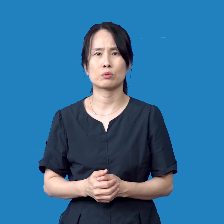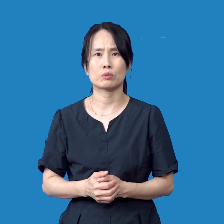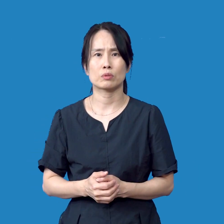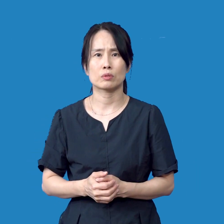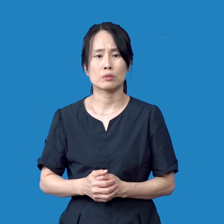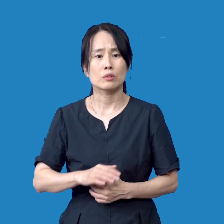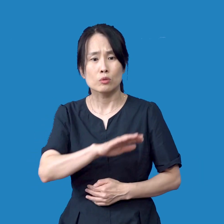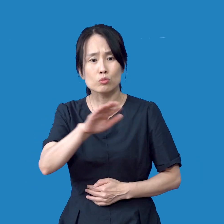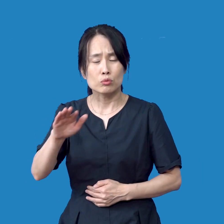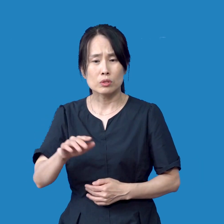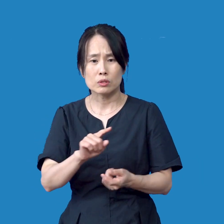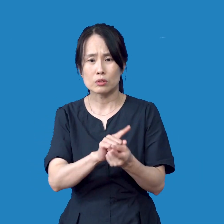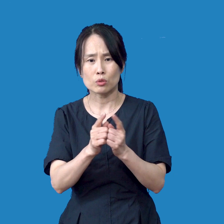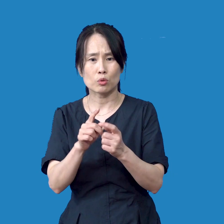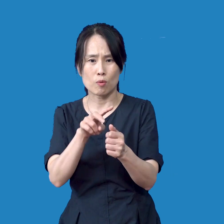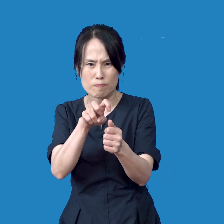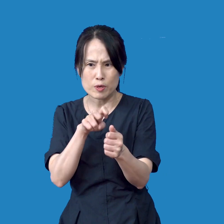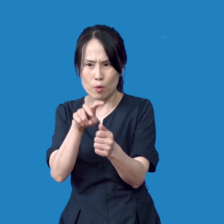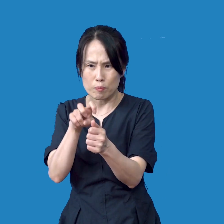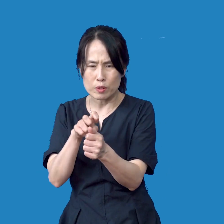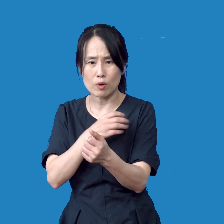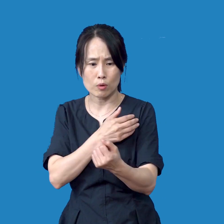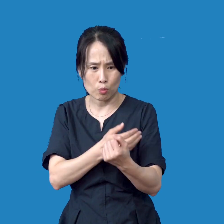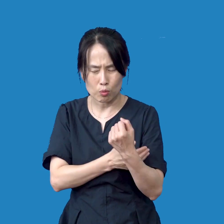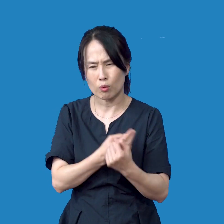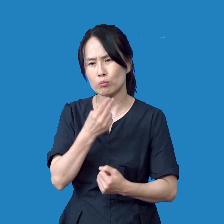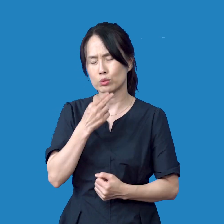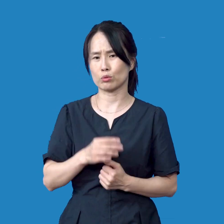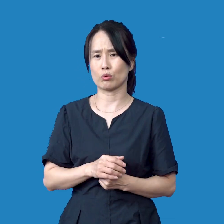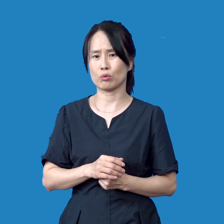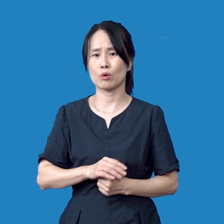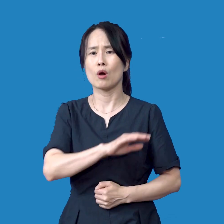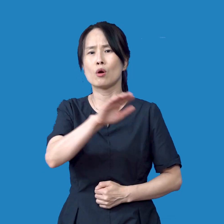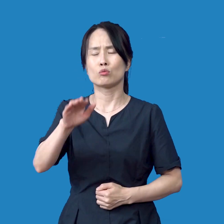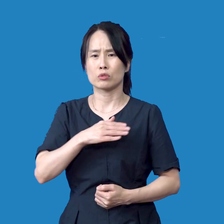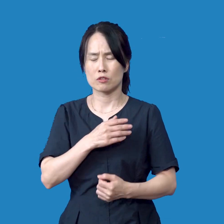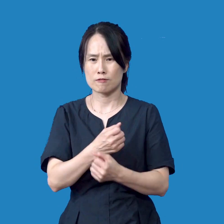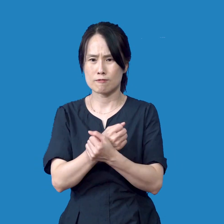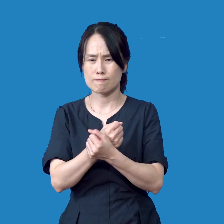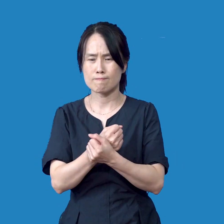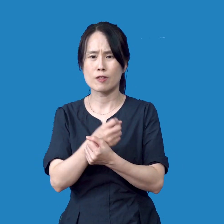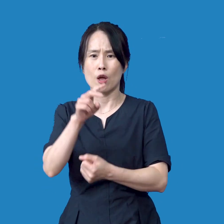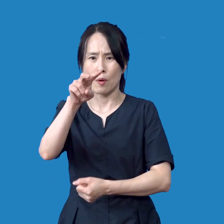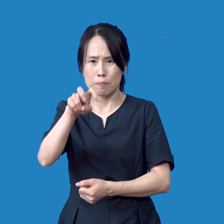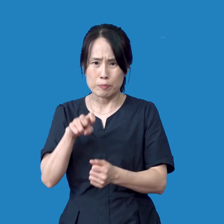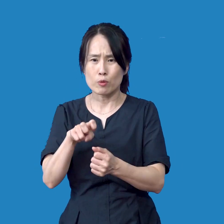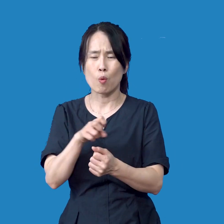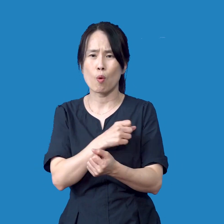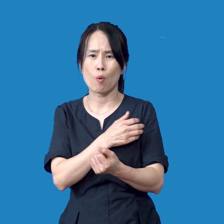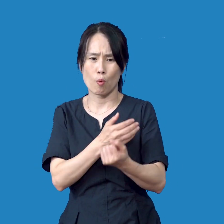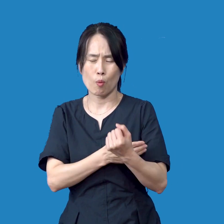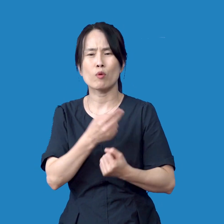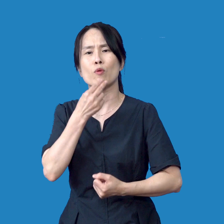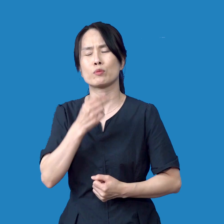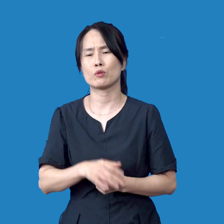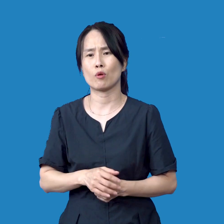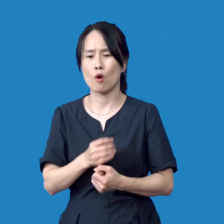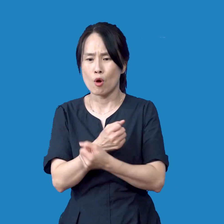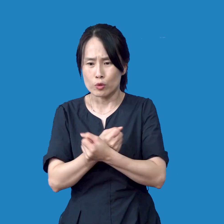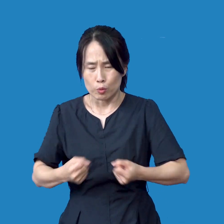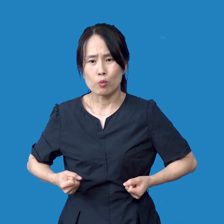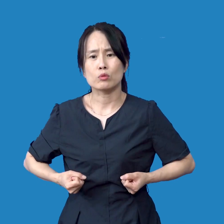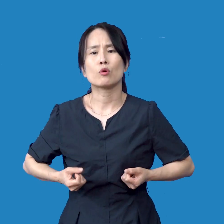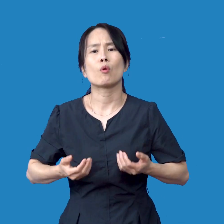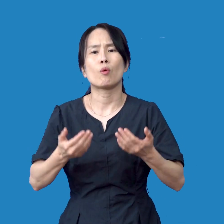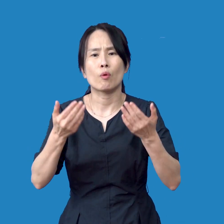지체를 미워할 권리가 없습니다. 지체를 용서하지 않을 권리가 없습니다. 용서하는